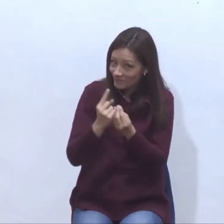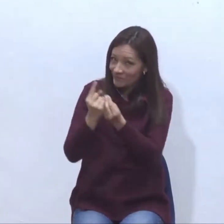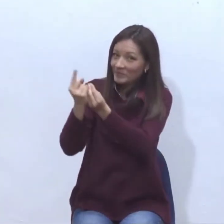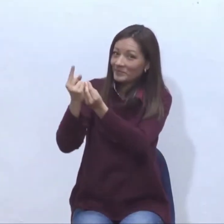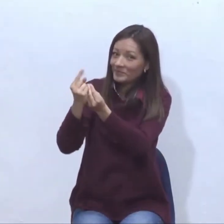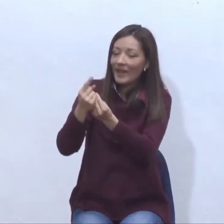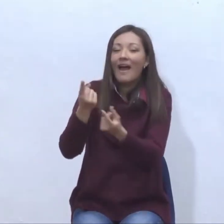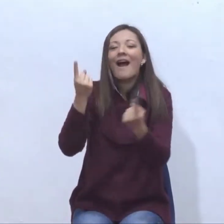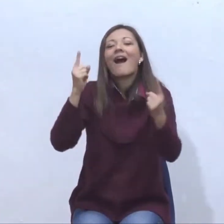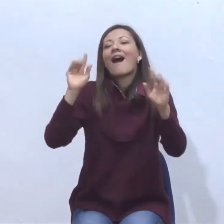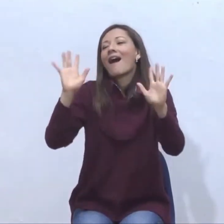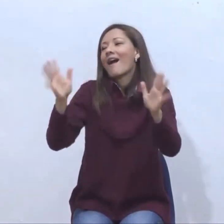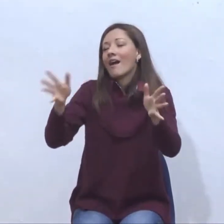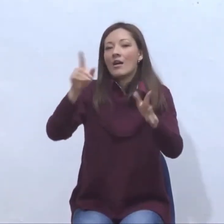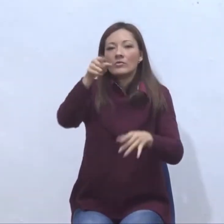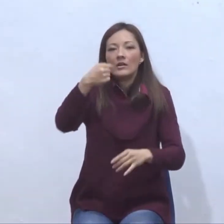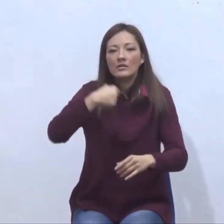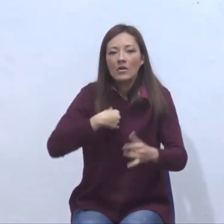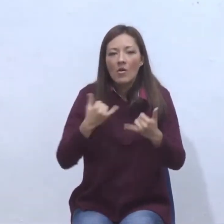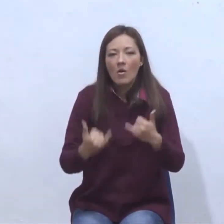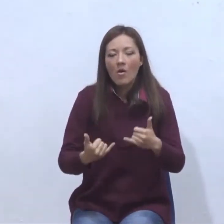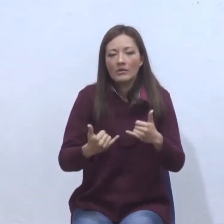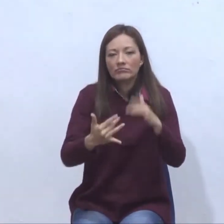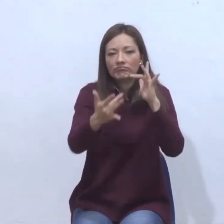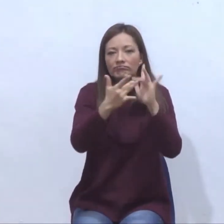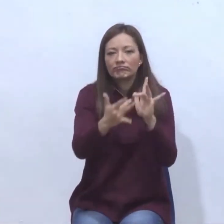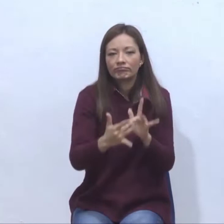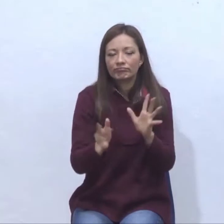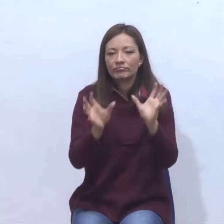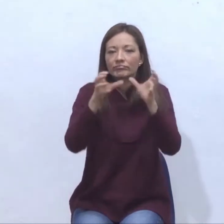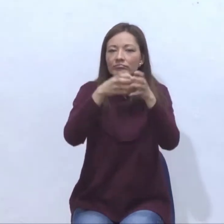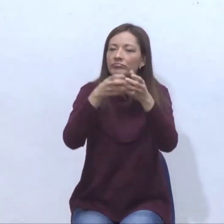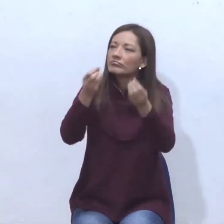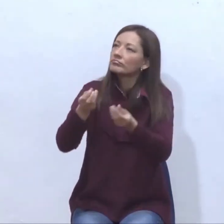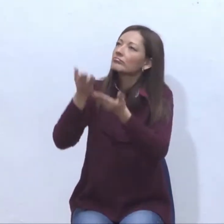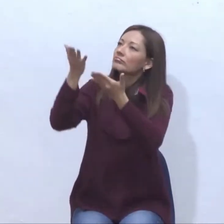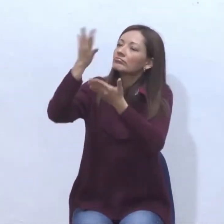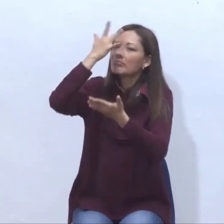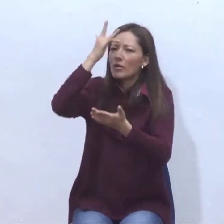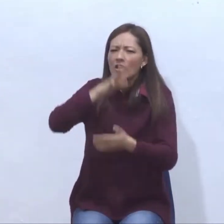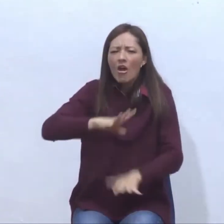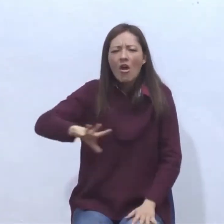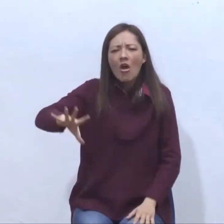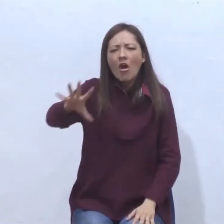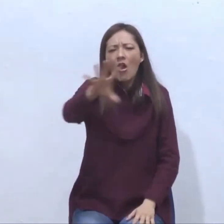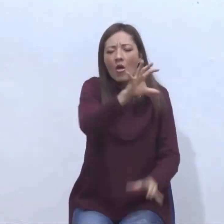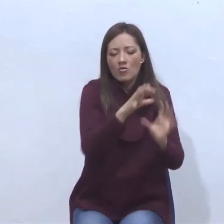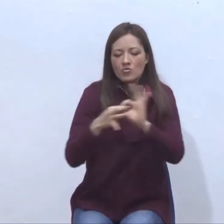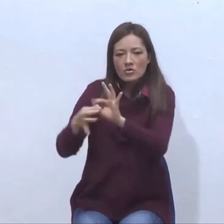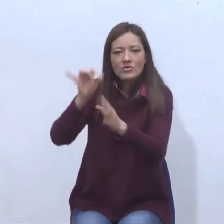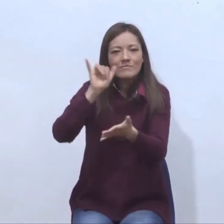yo estamos hoy acá reunidos, porque todos juntos, en un mismo